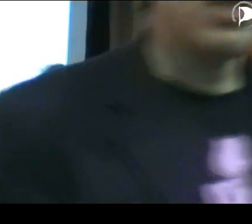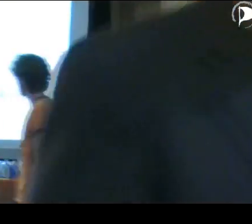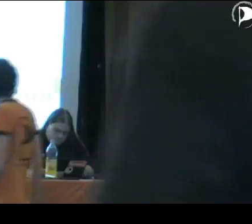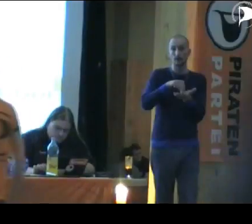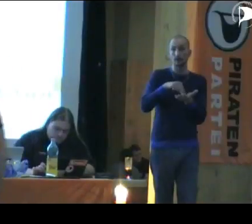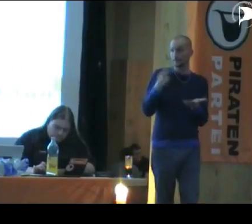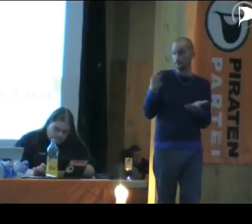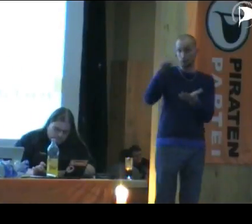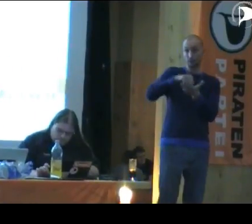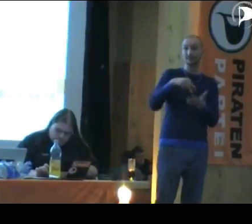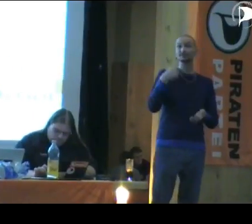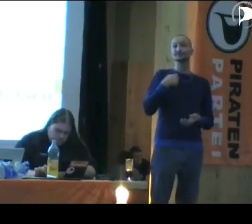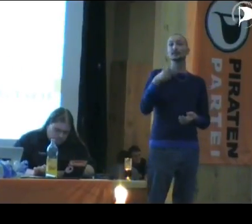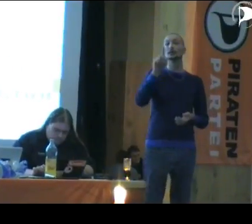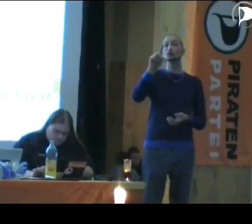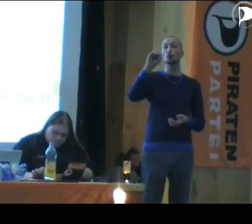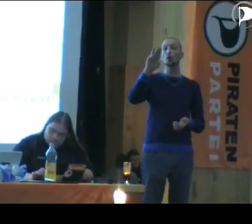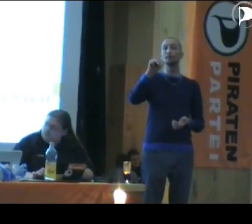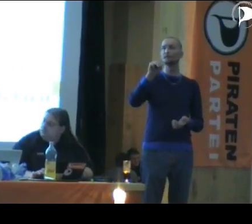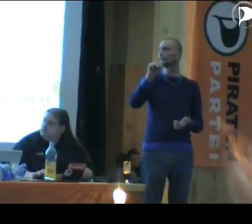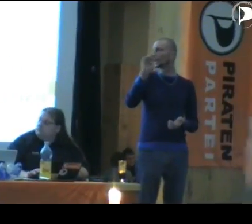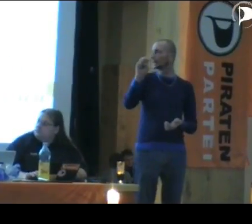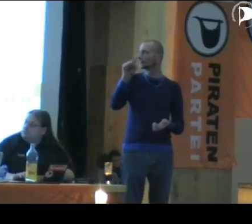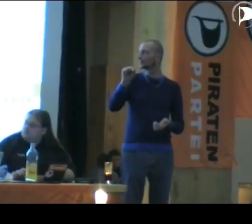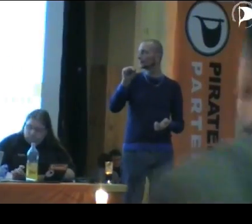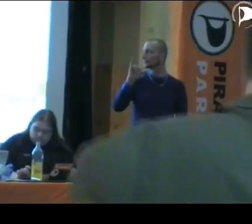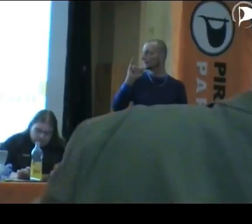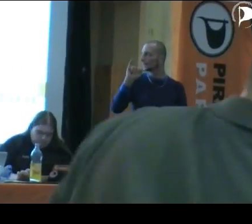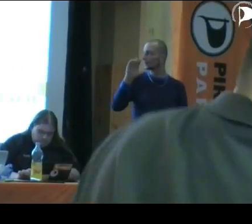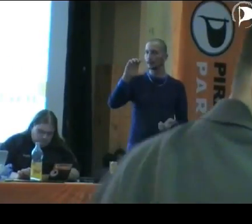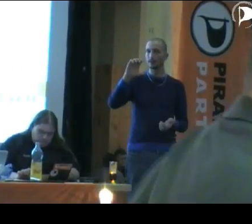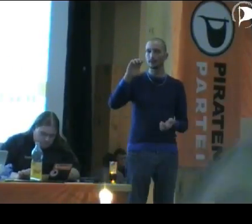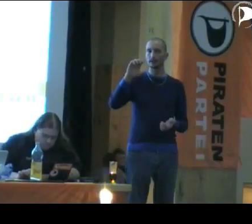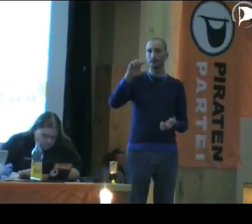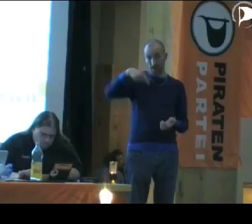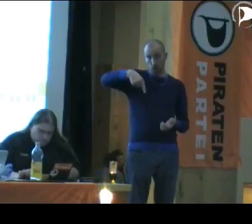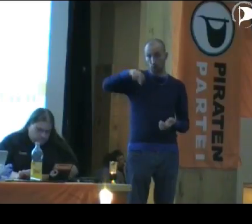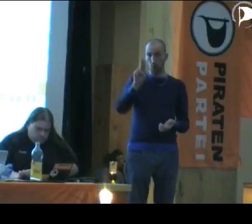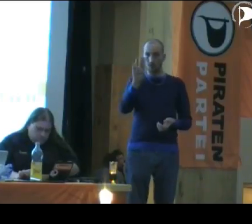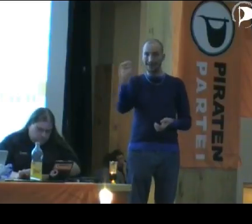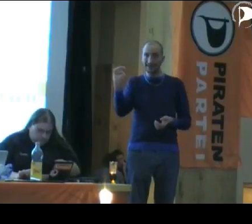die heißen werden als promovierter jurist